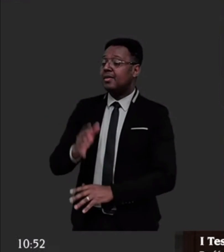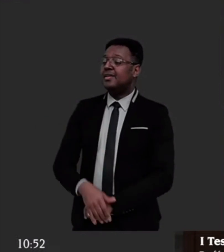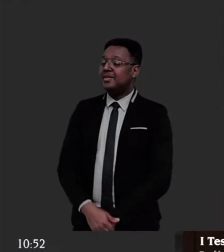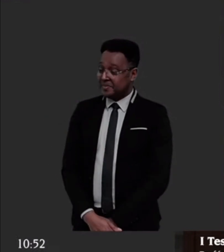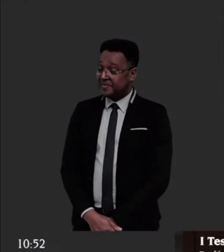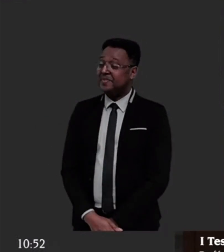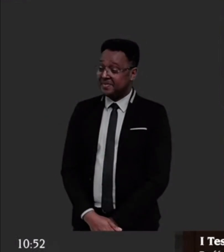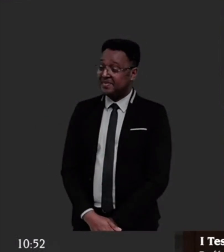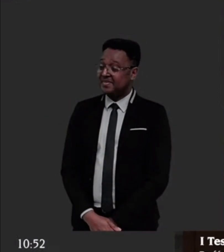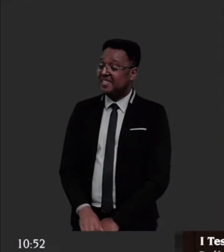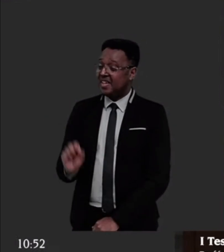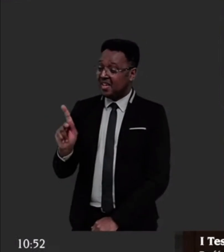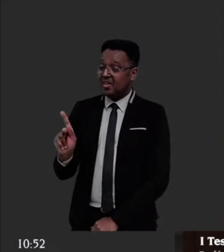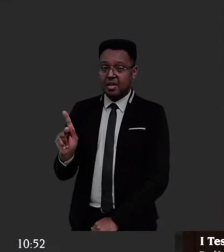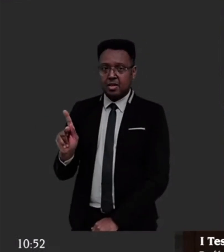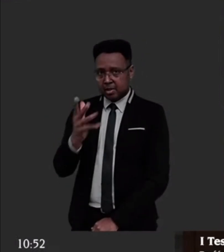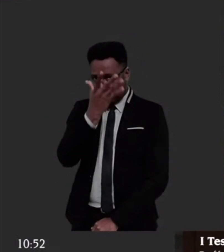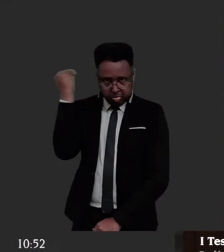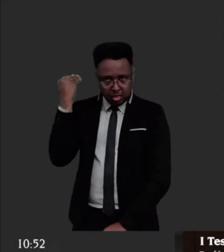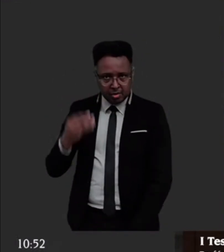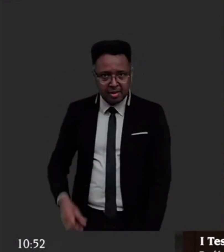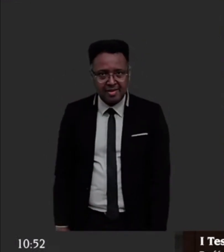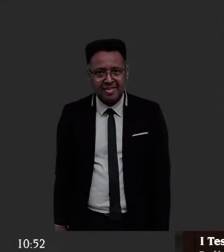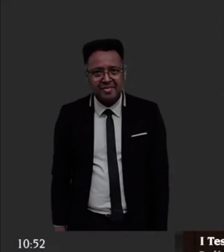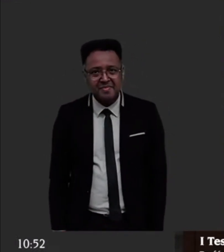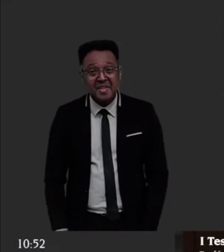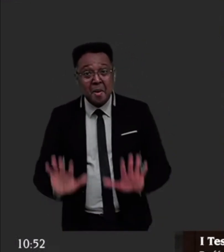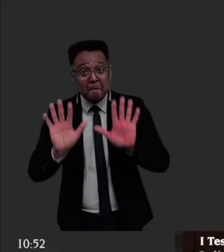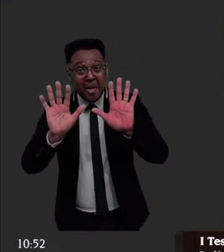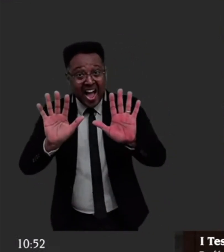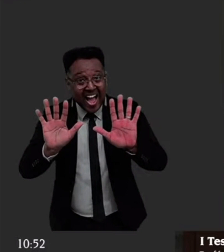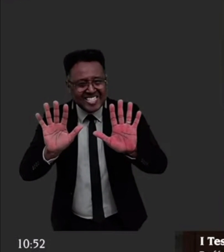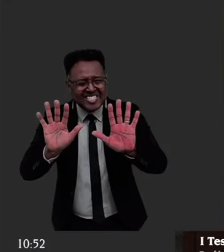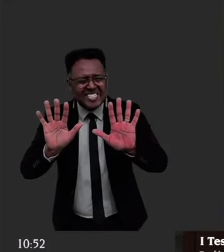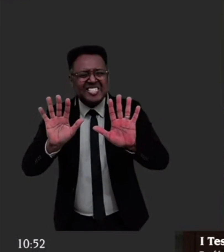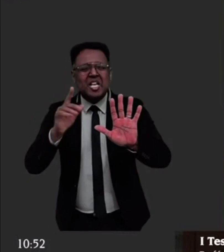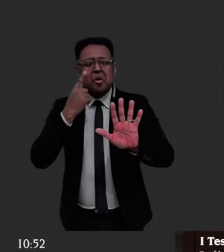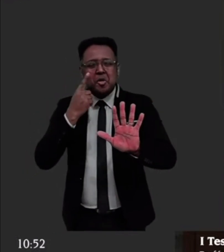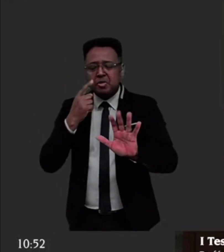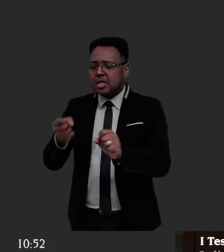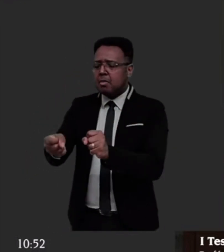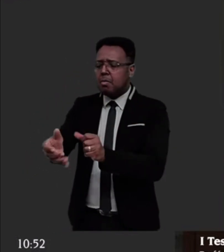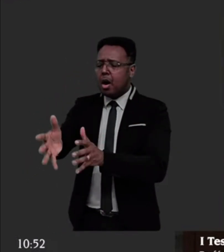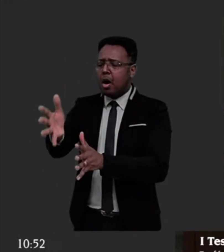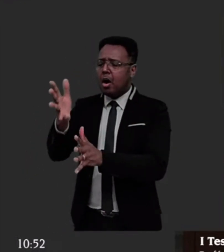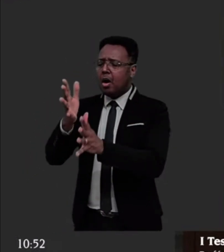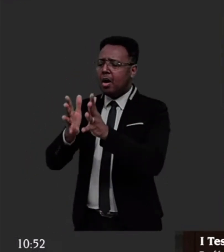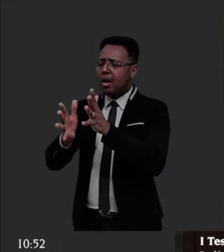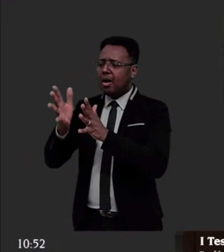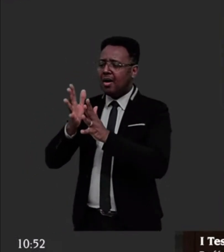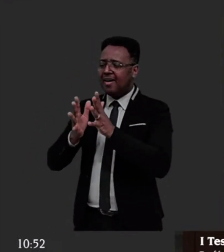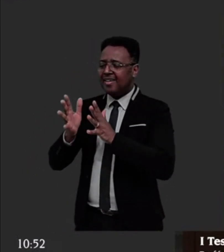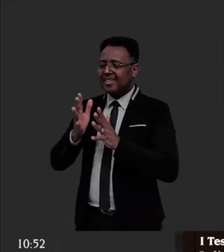Mas quando vem uma mensagem vinda de Deus, o coração abre, a comunhão chega, a graça se